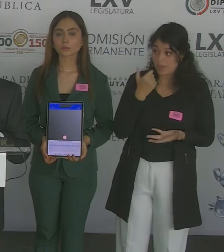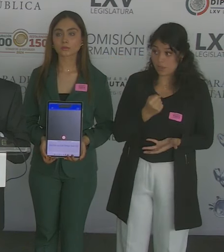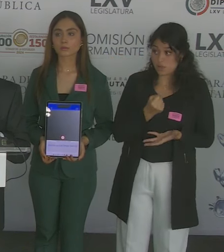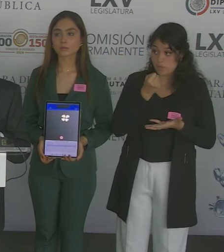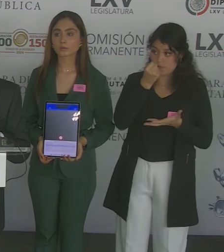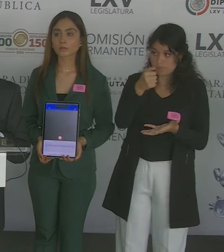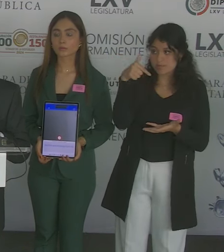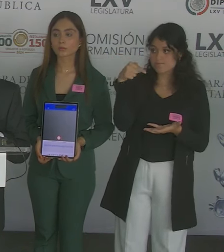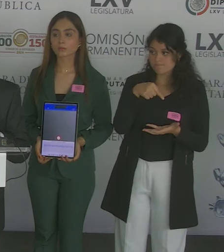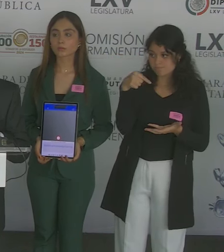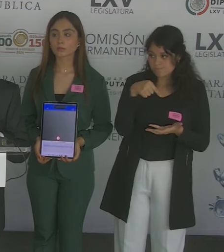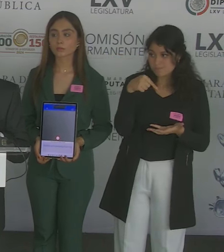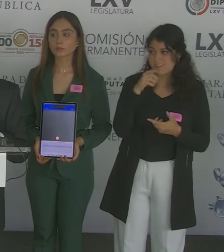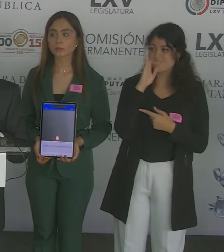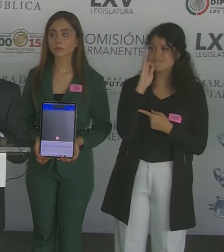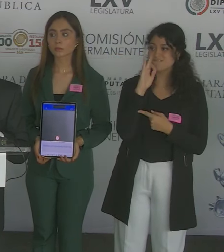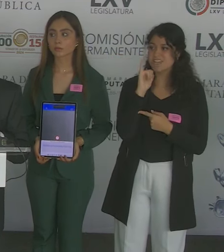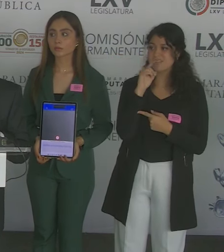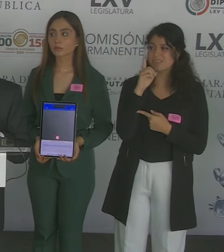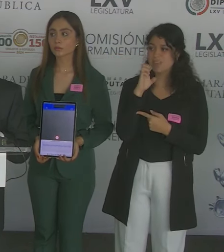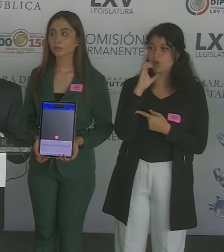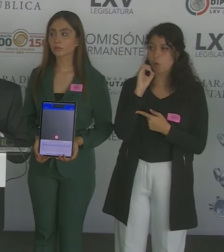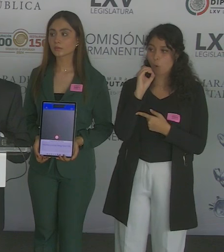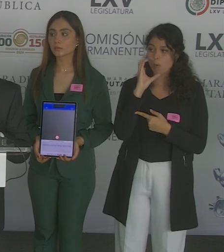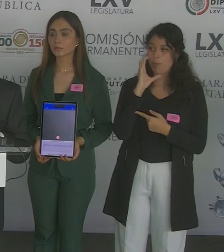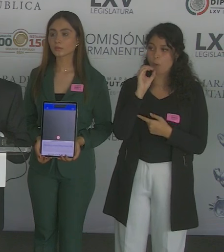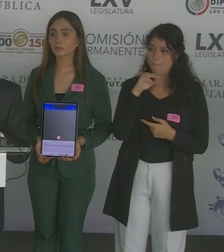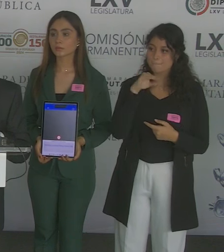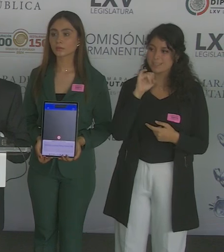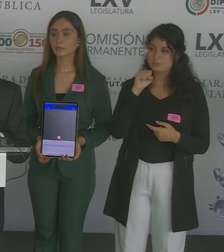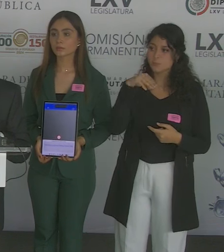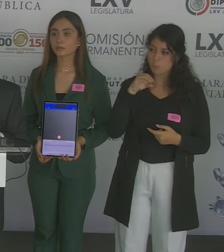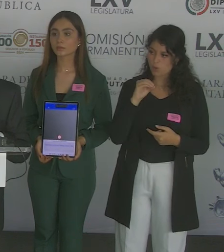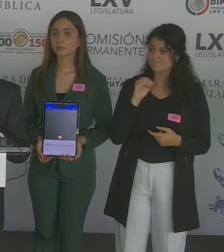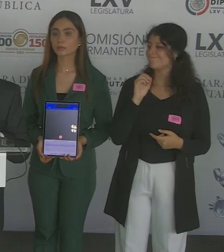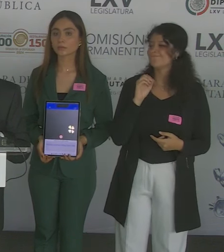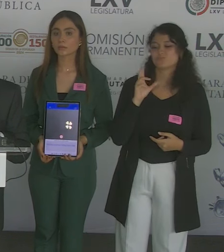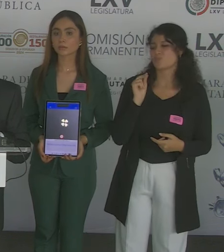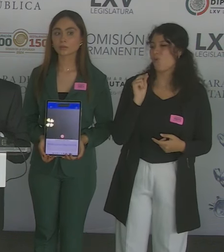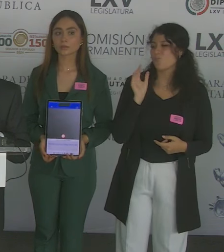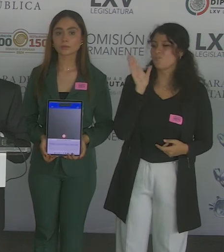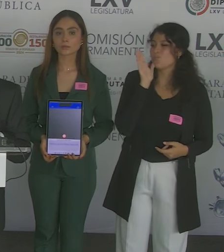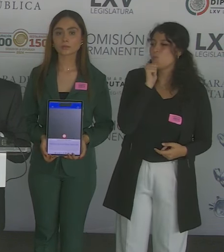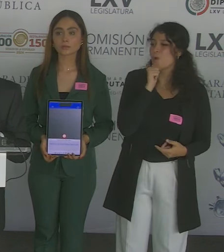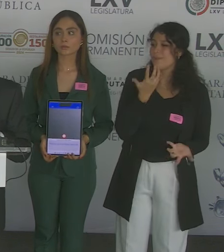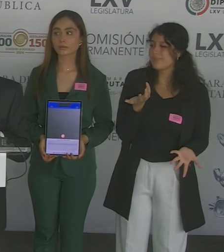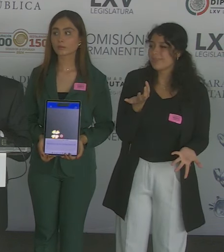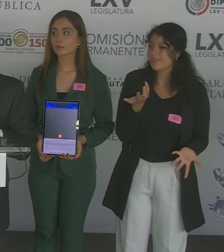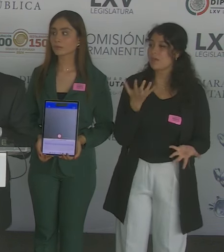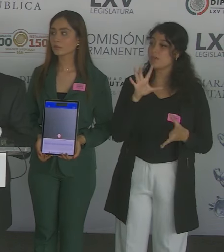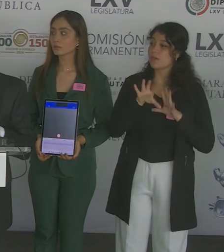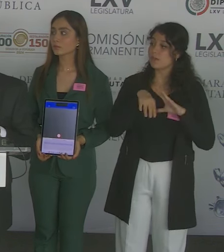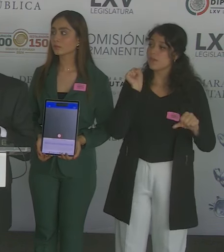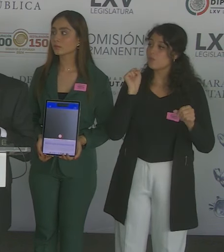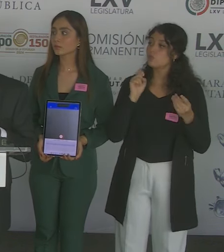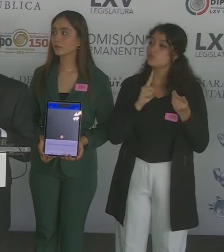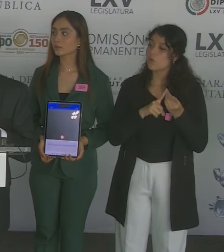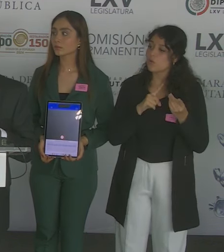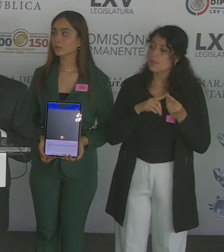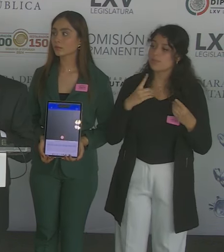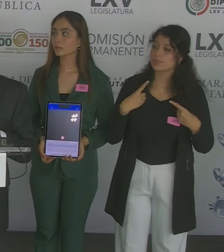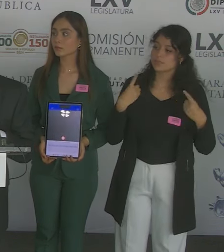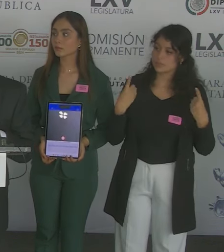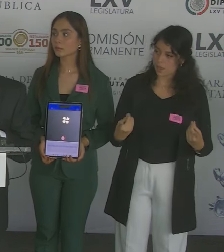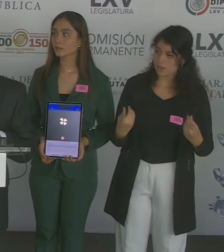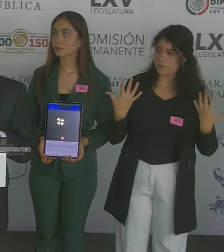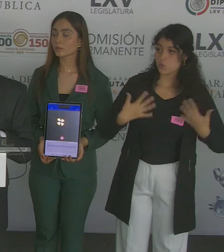fideicomisos pero hay que recordar que también hay suspensiones que no se pueden trastocar al dar gradualidad